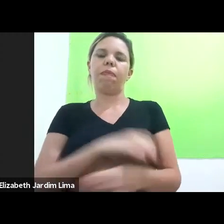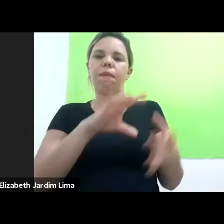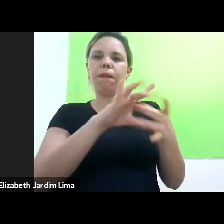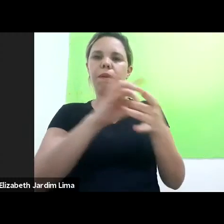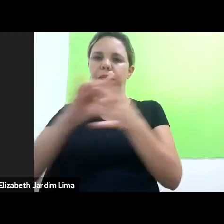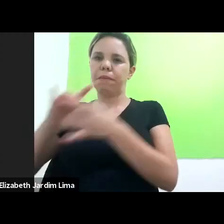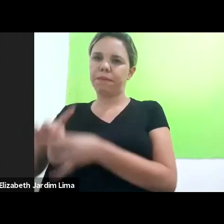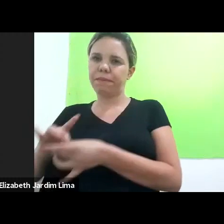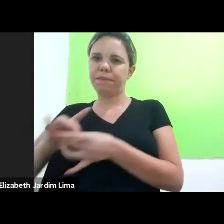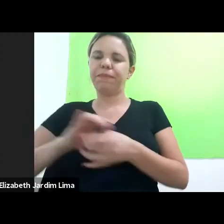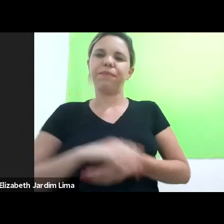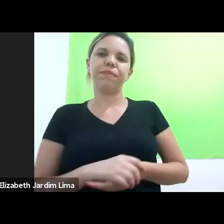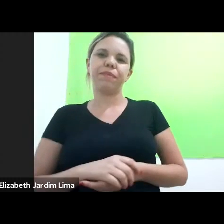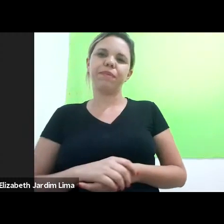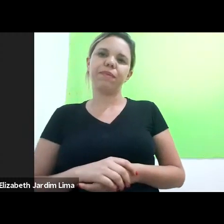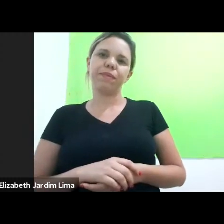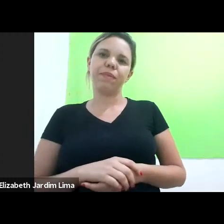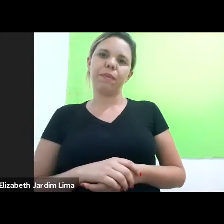para o começo.